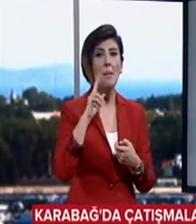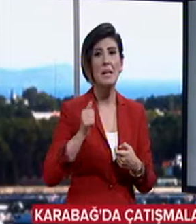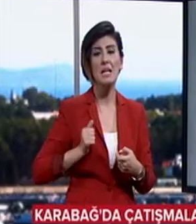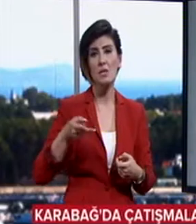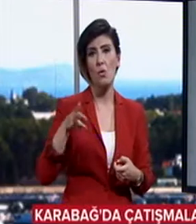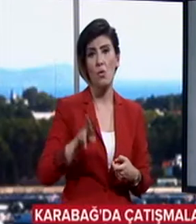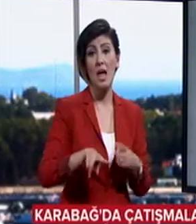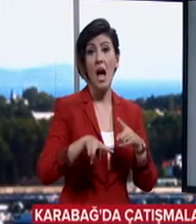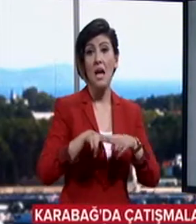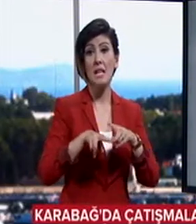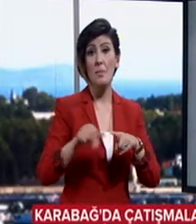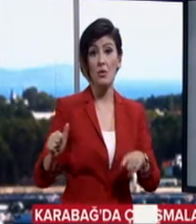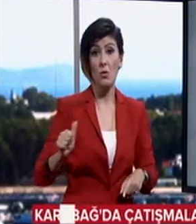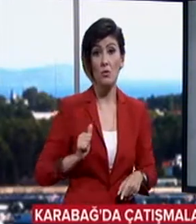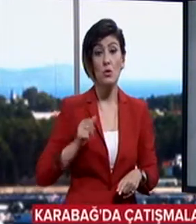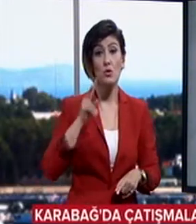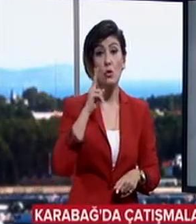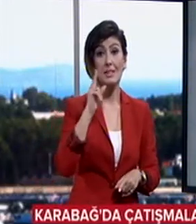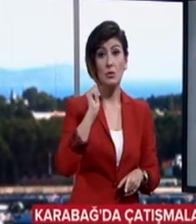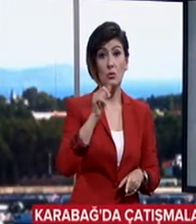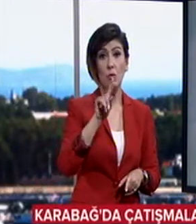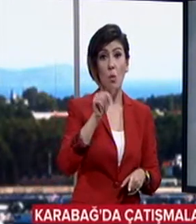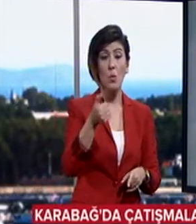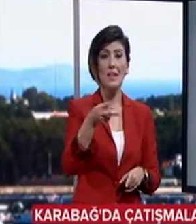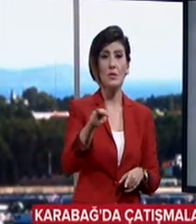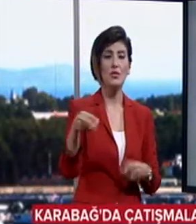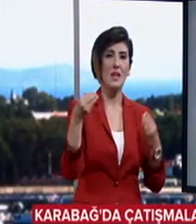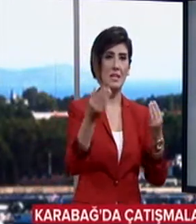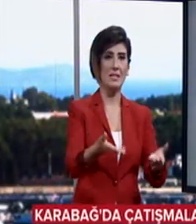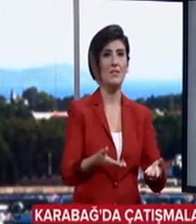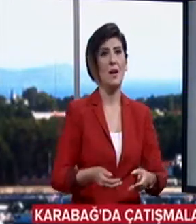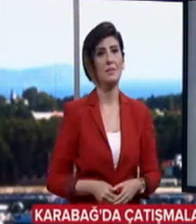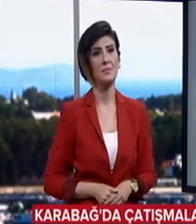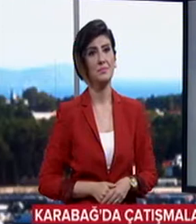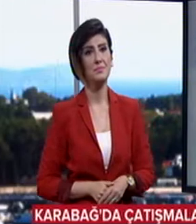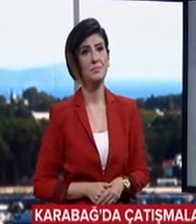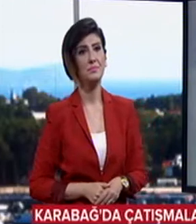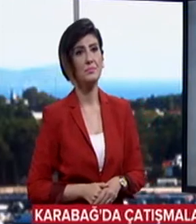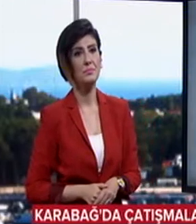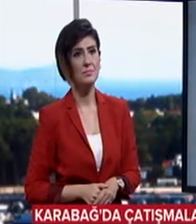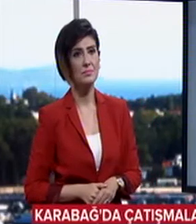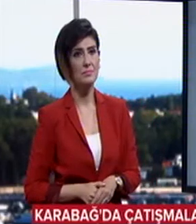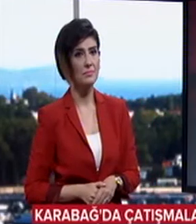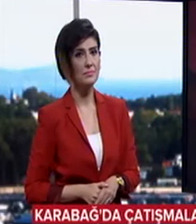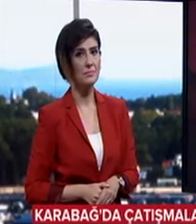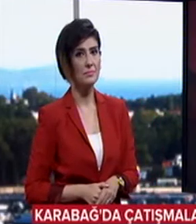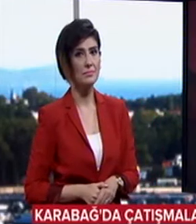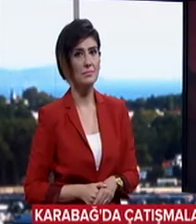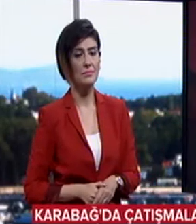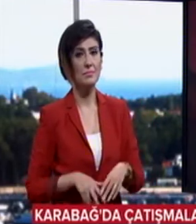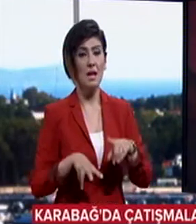askeri öldü. Azerbaycan ordusu ise son 2 günde 16 şehit verdi.